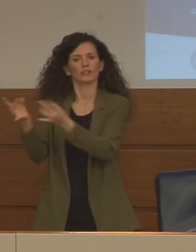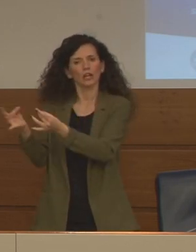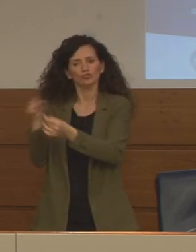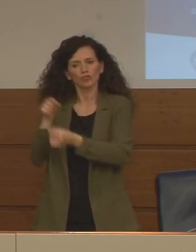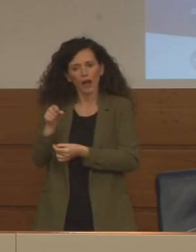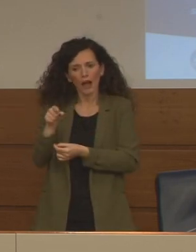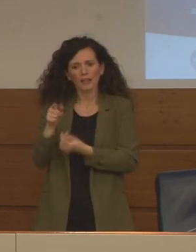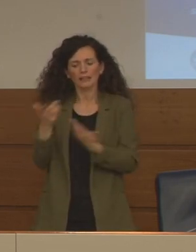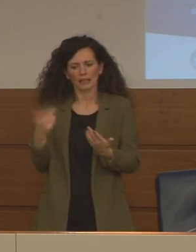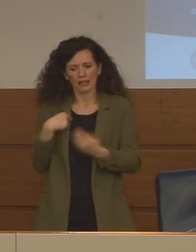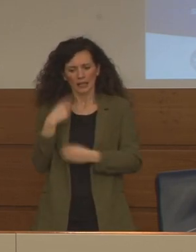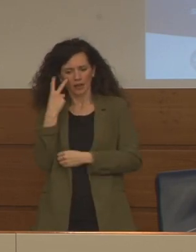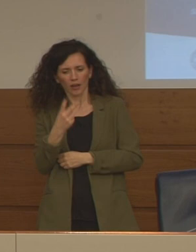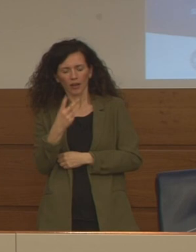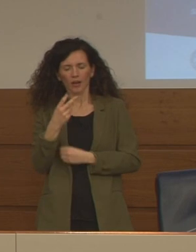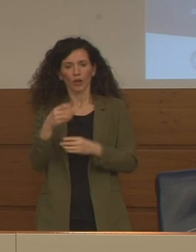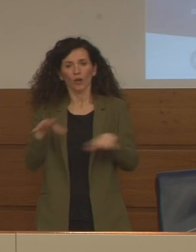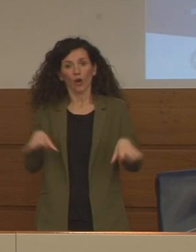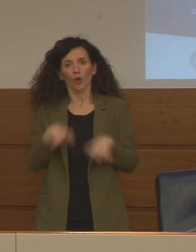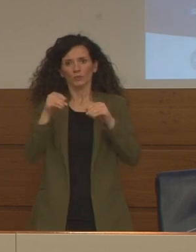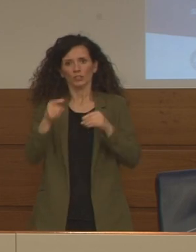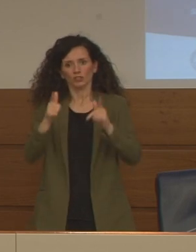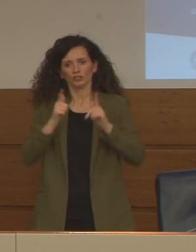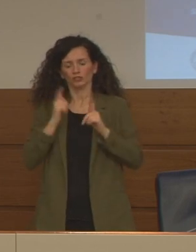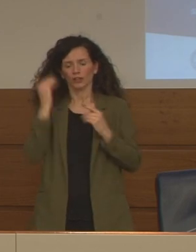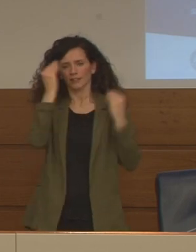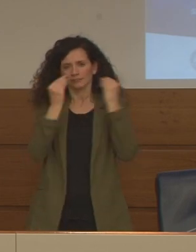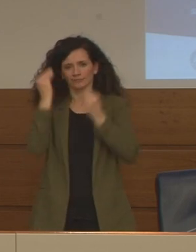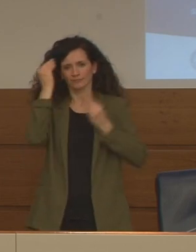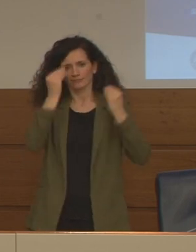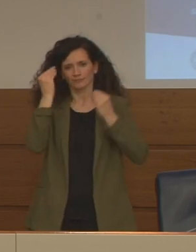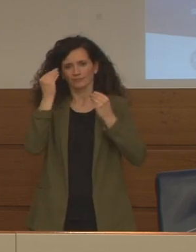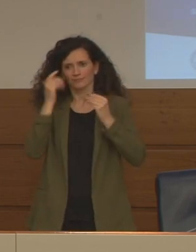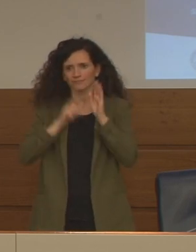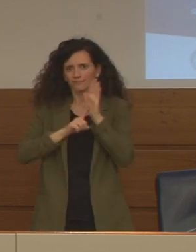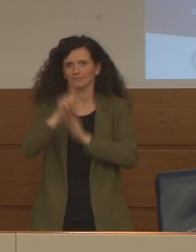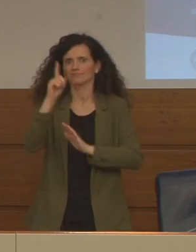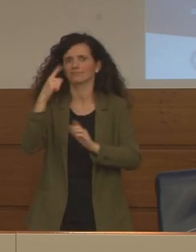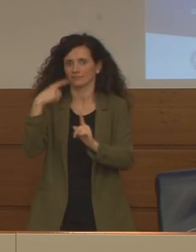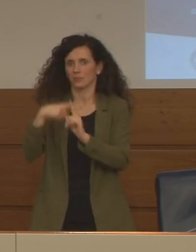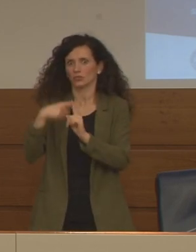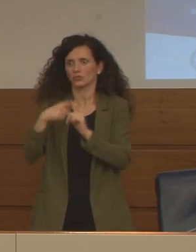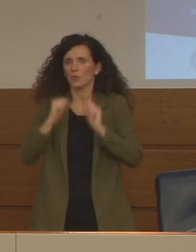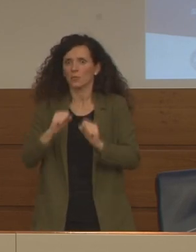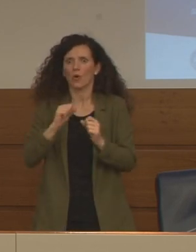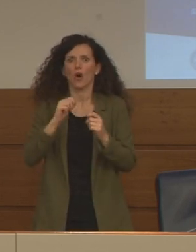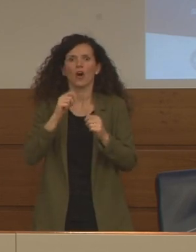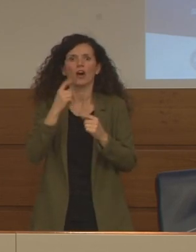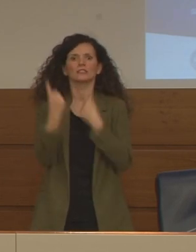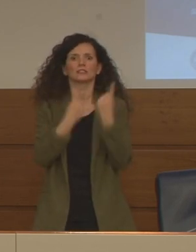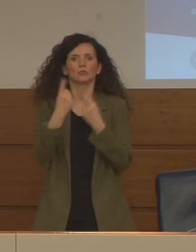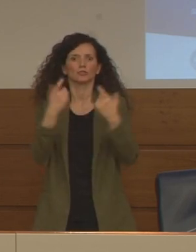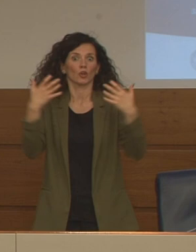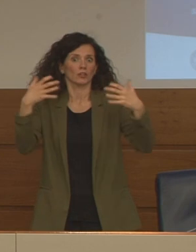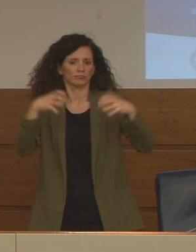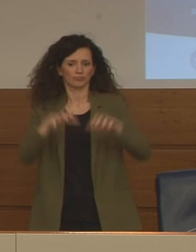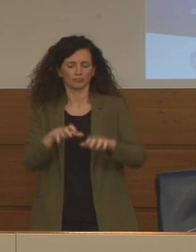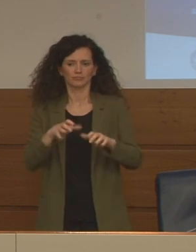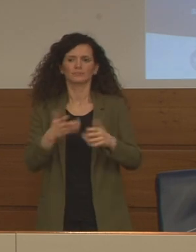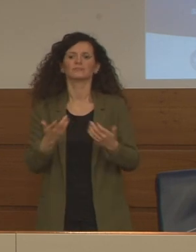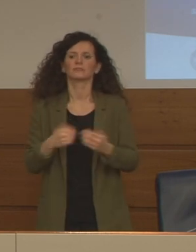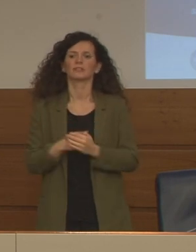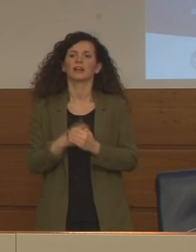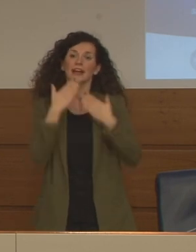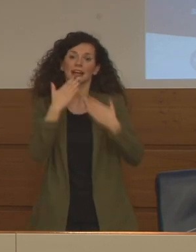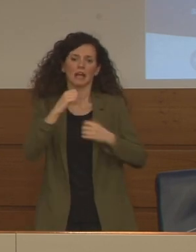pensare positivo con l'adozione dei corretti comportamenti io mi fermerei qui